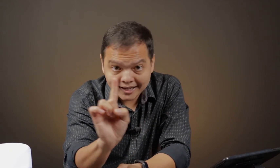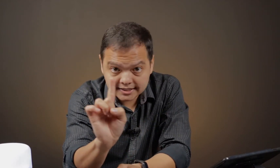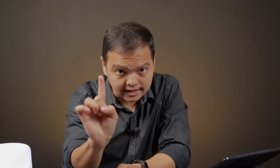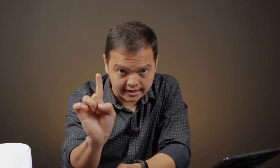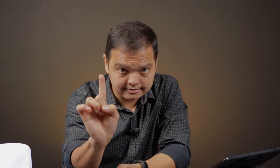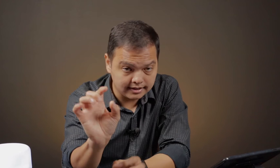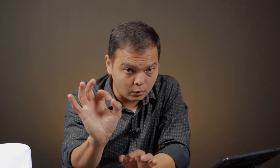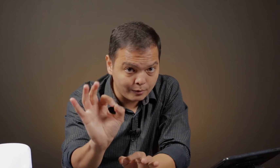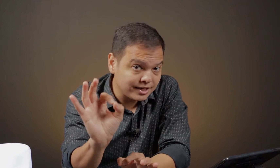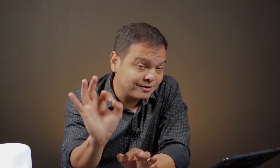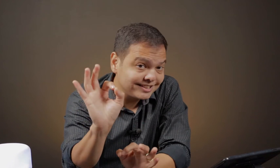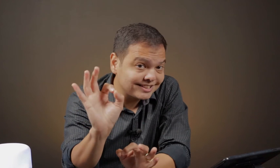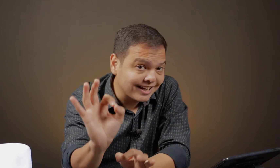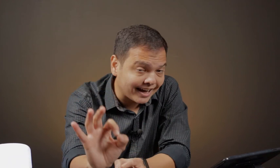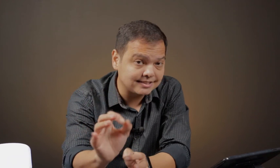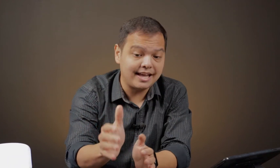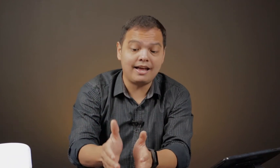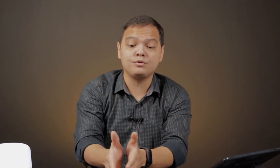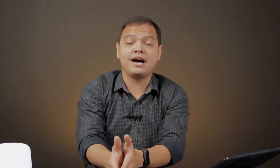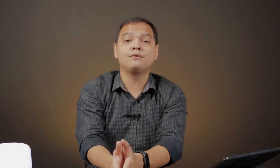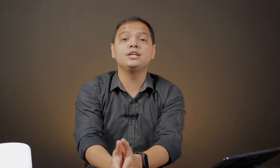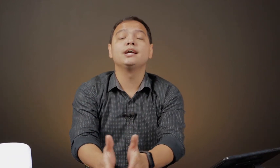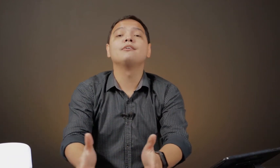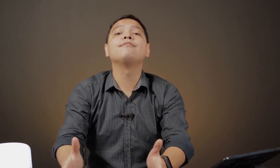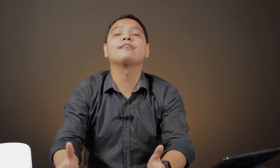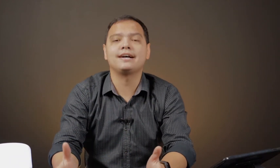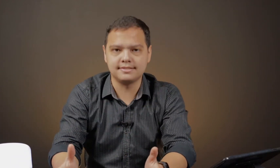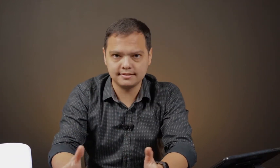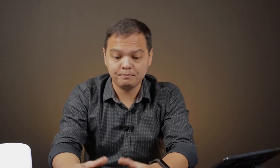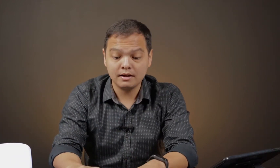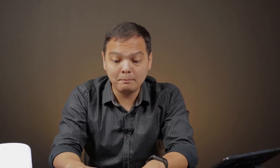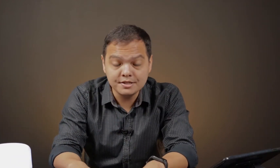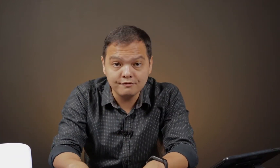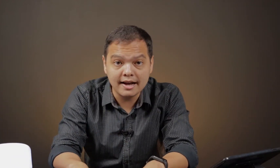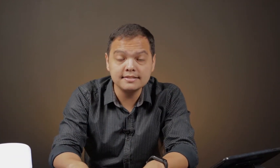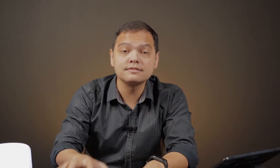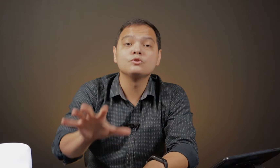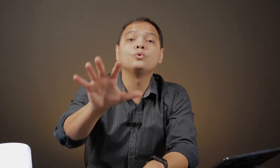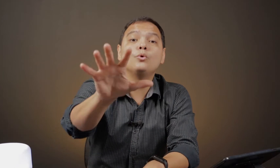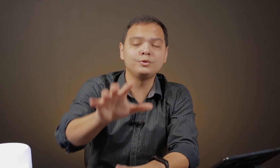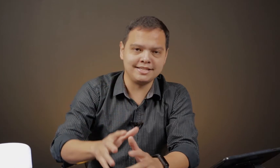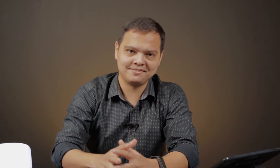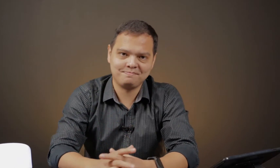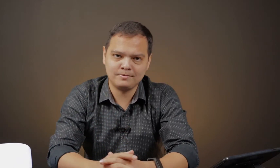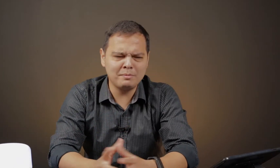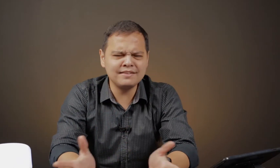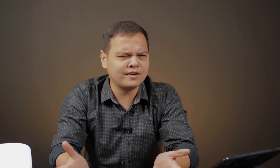de sinais, não é um diário de sinais, é um diário de frases, mas de frases úteis. Como assim